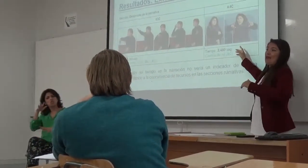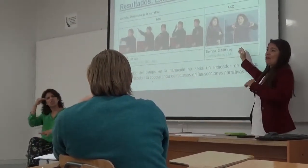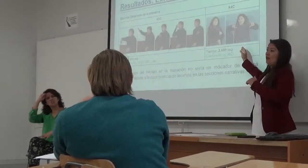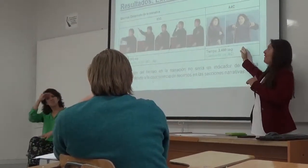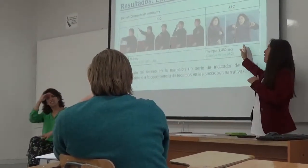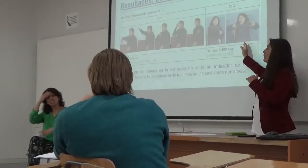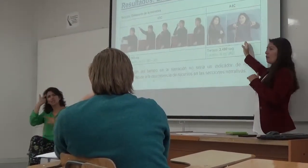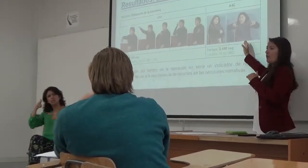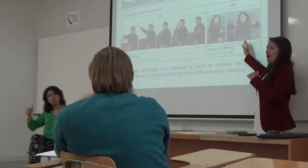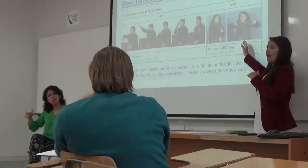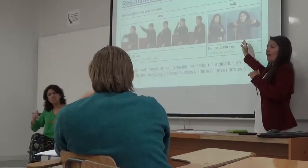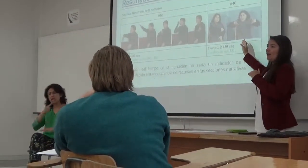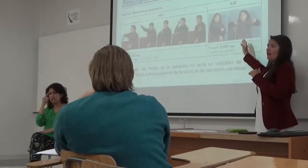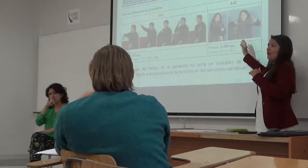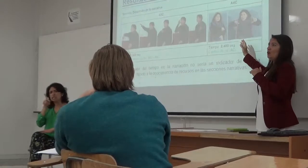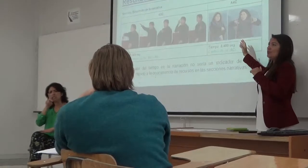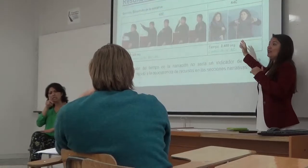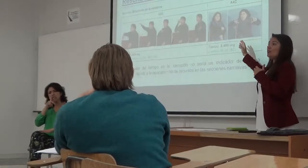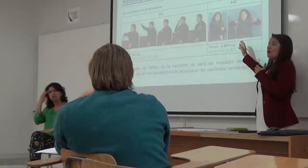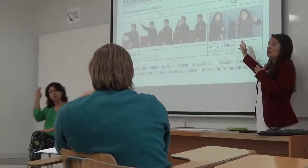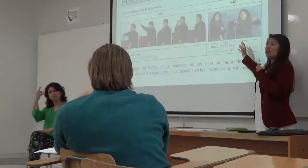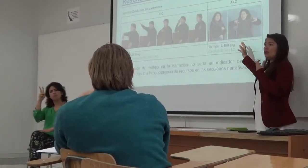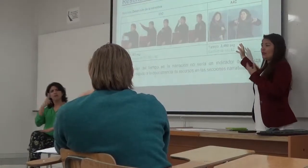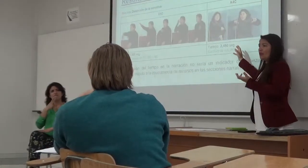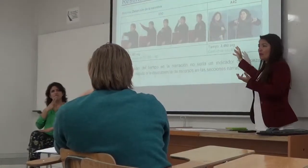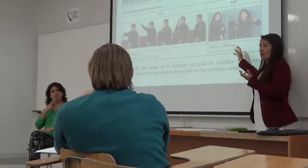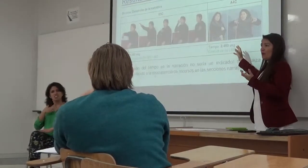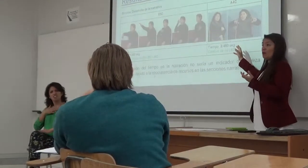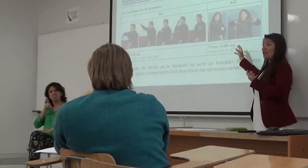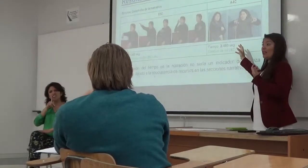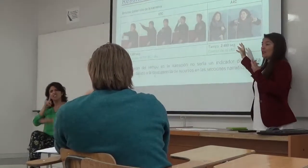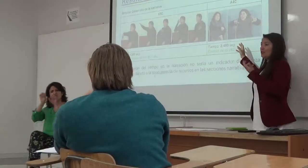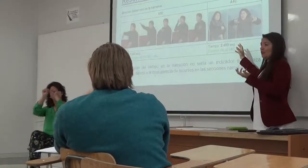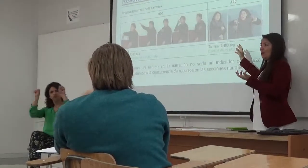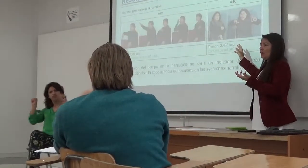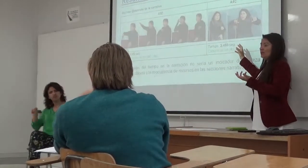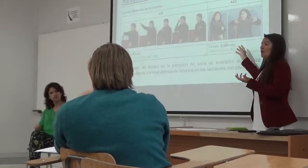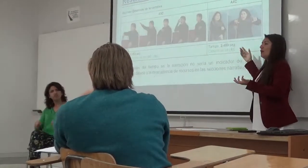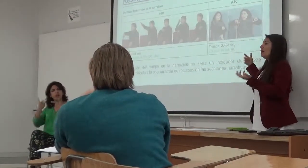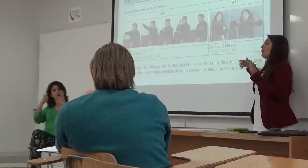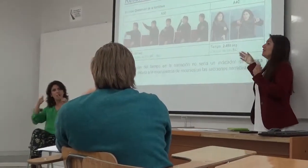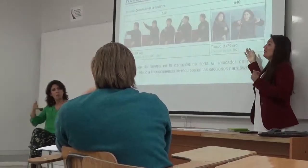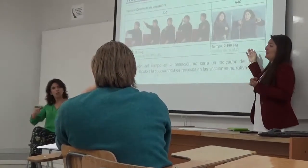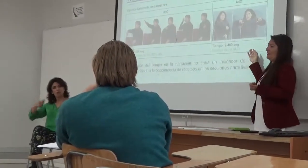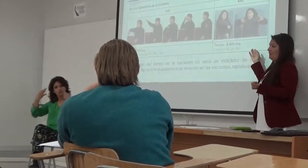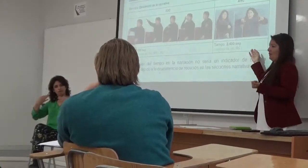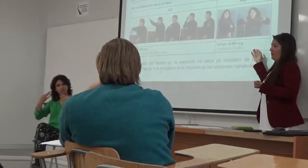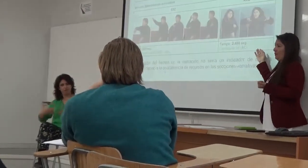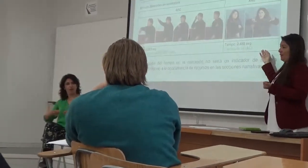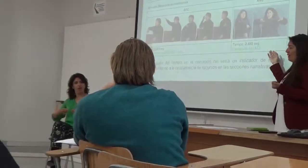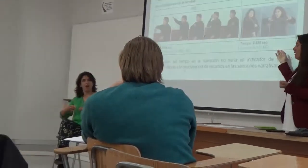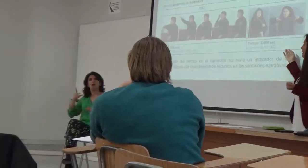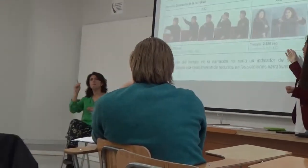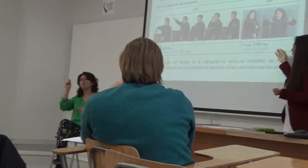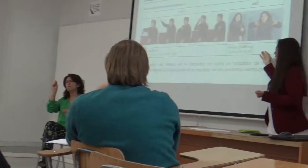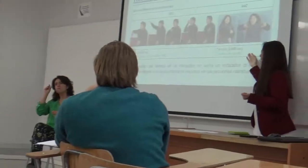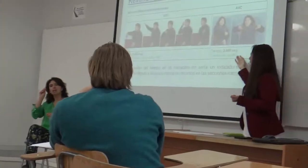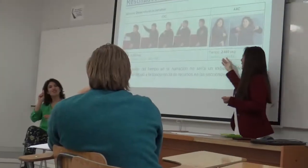sea, tiene la edad como para tener un sistema consolidado, pero además muy enriquecido. Sin embargo, no es tan así,